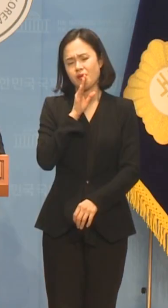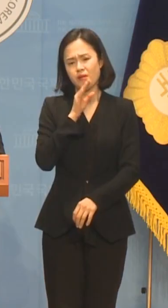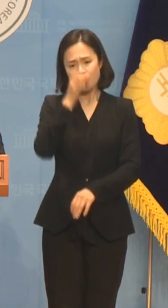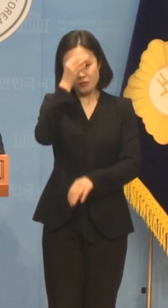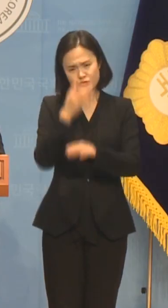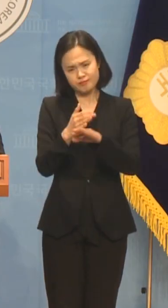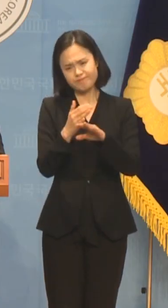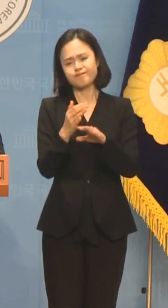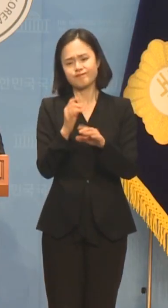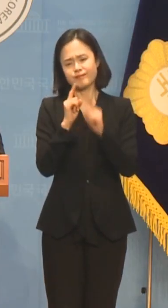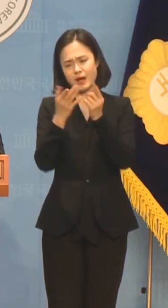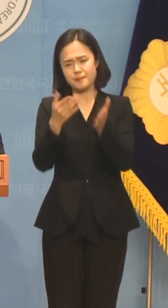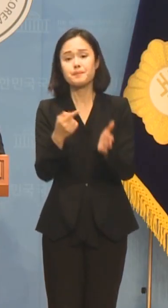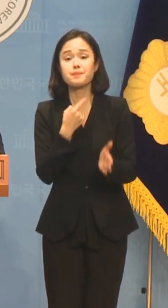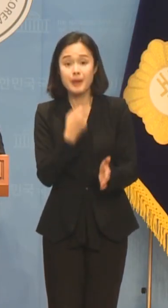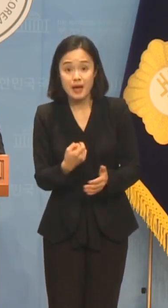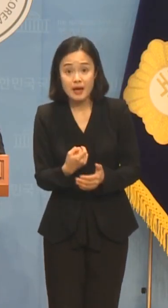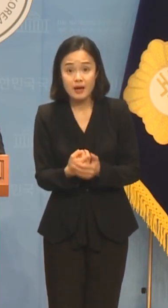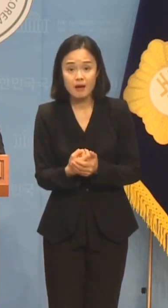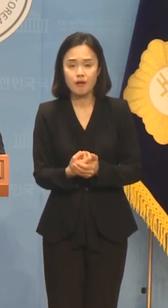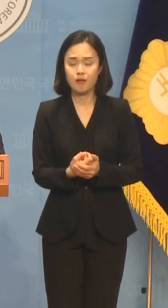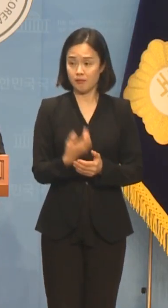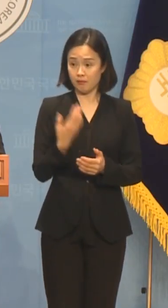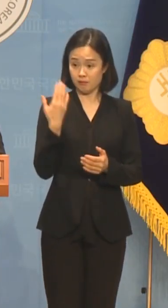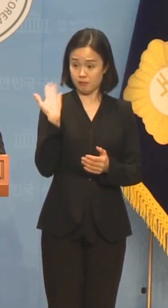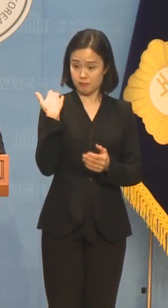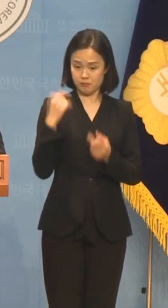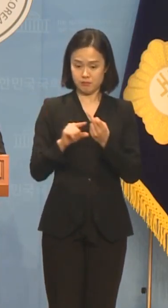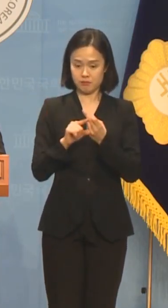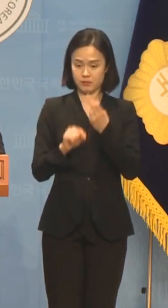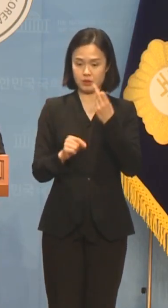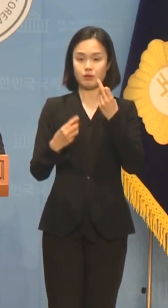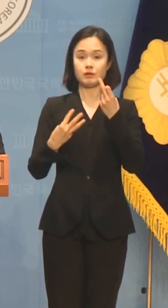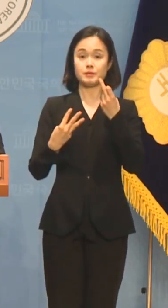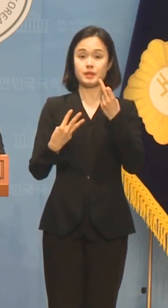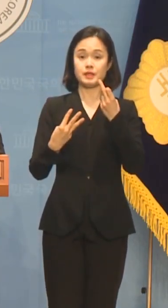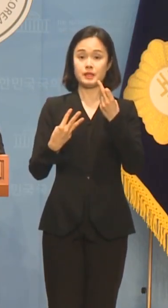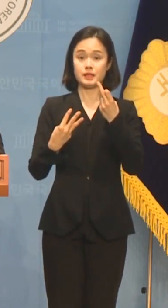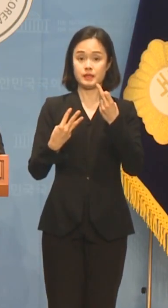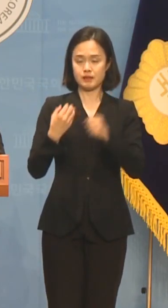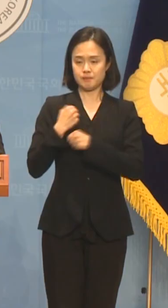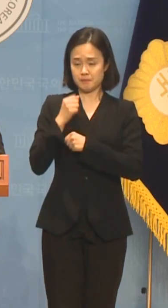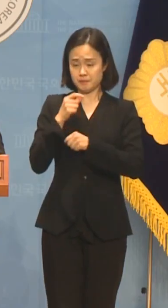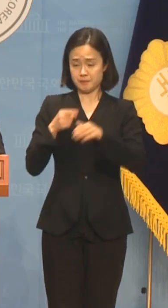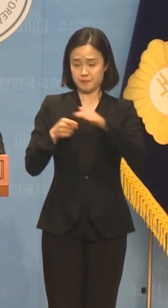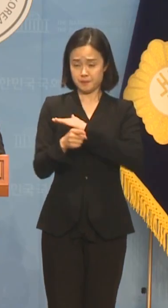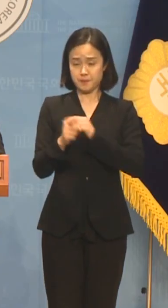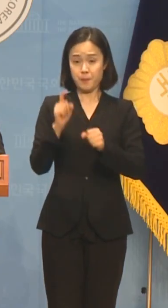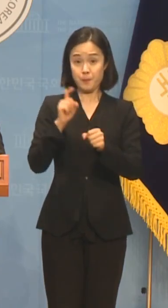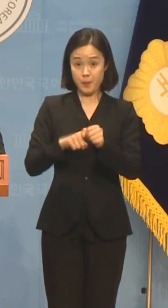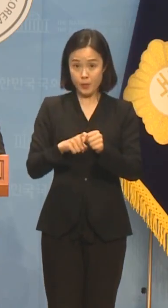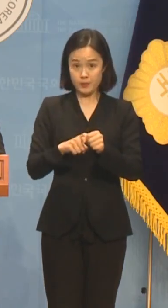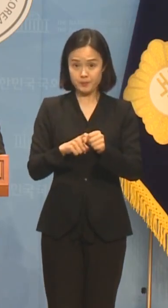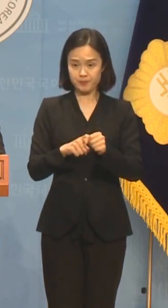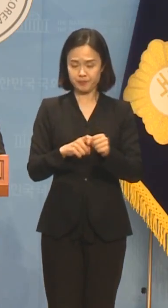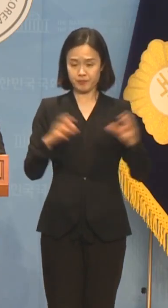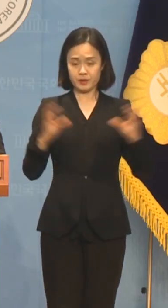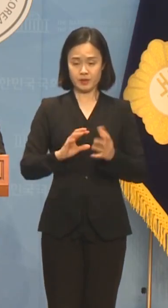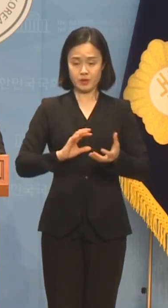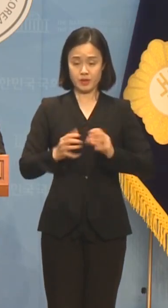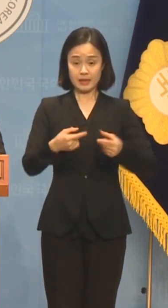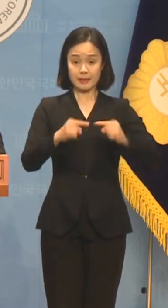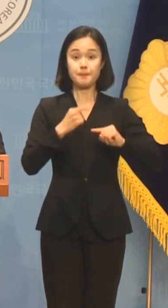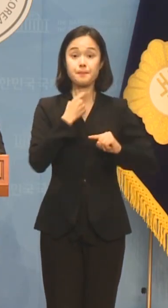그런데도 지난해 12월 3일 비상계엄 국무회의에 참석했던 조태열 장관은 계엄 선포에 대한